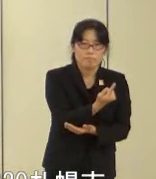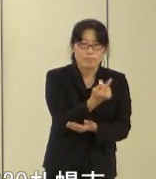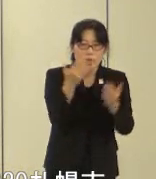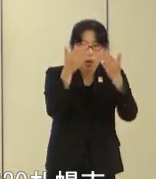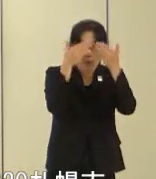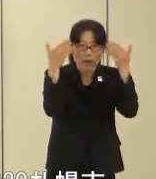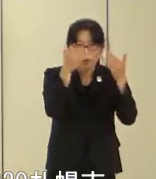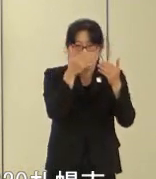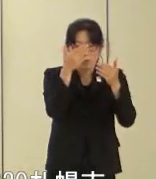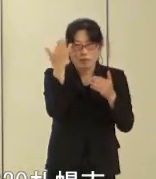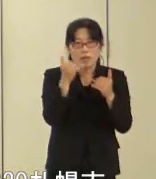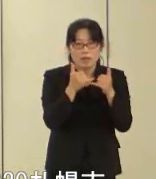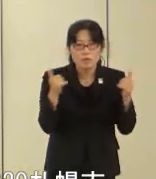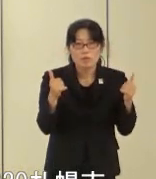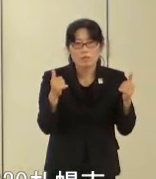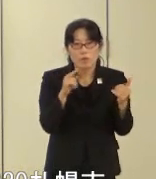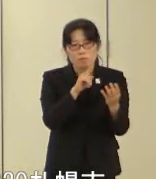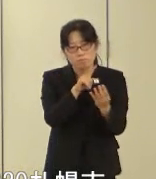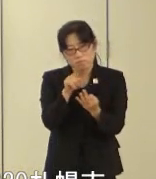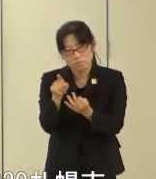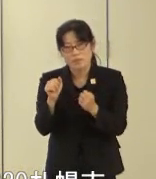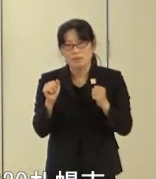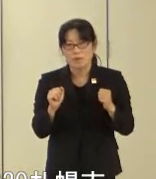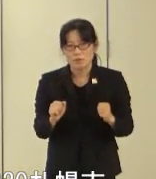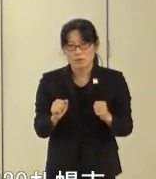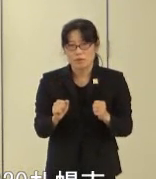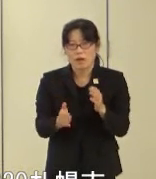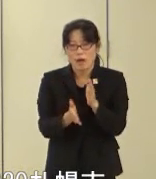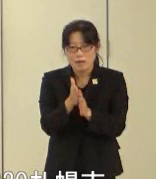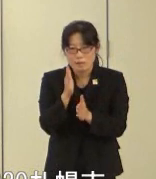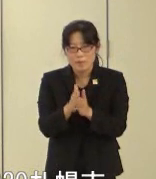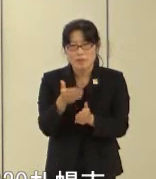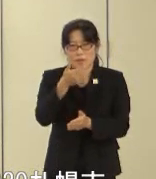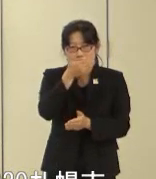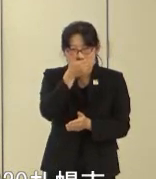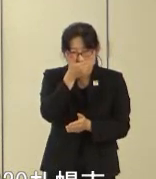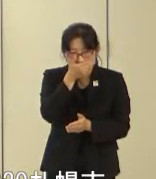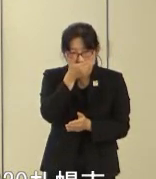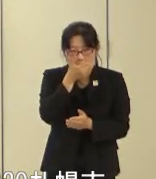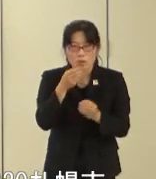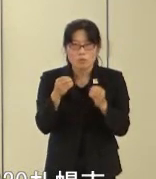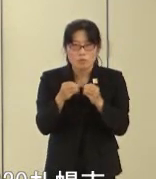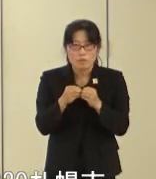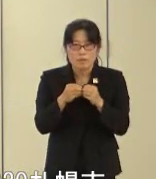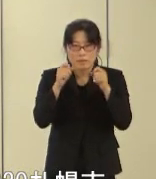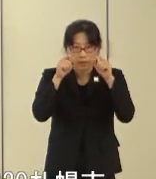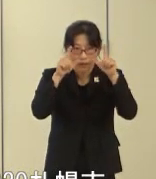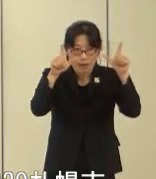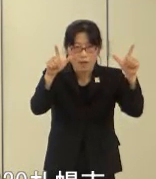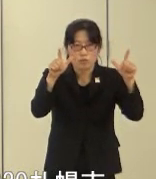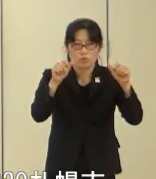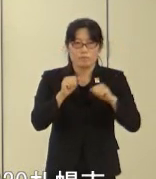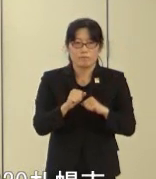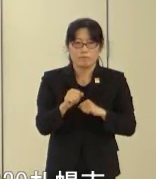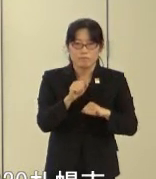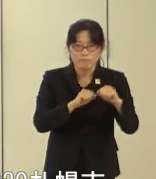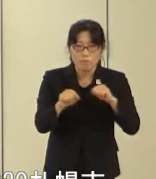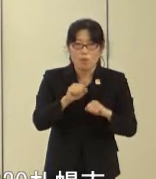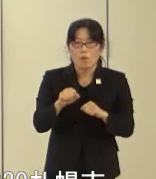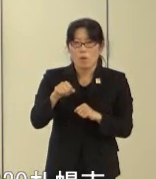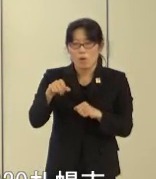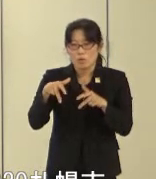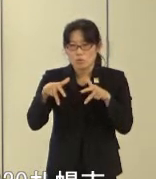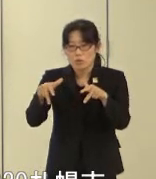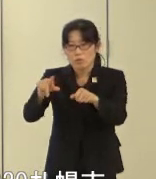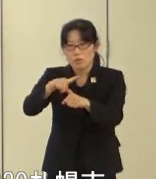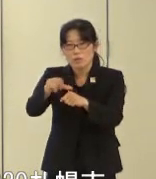がございます。まあ、そういう意味ではマスク、改めてマスク着用についての啓発、すすきの地区等でも行ってい